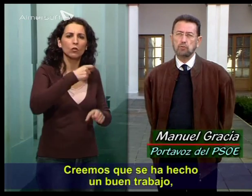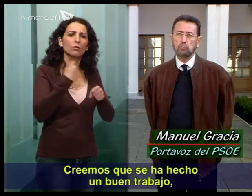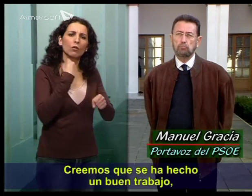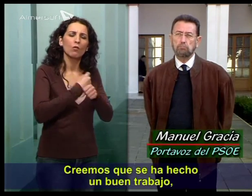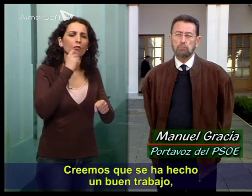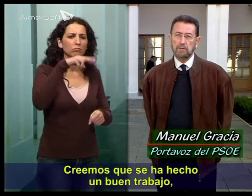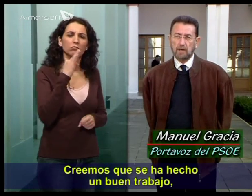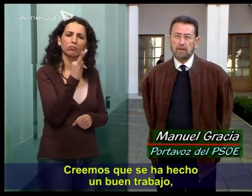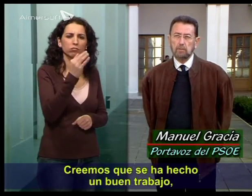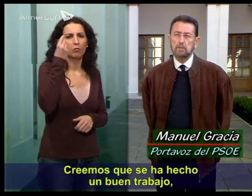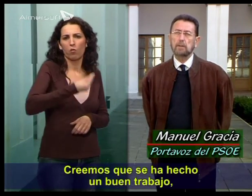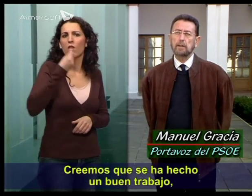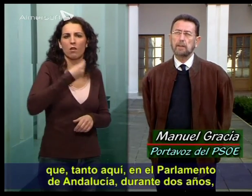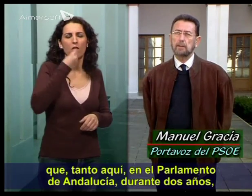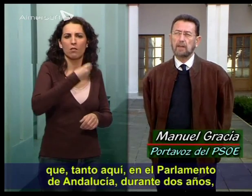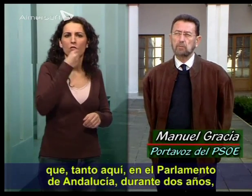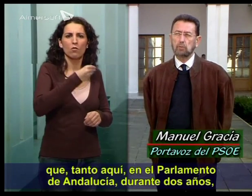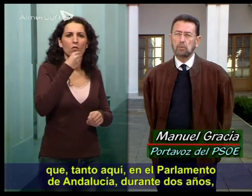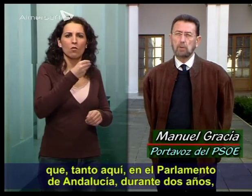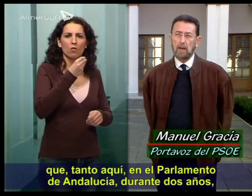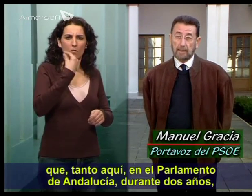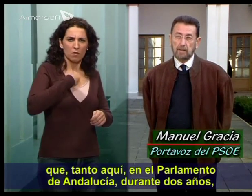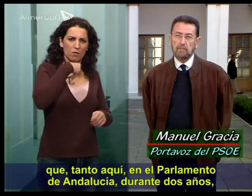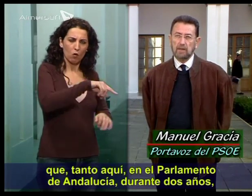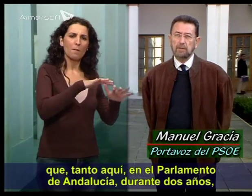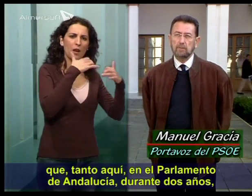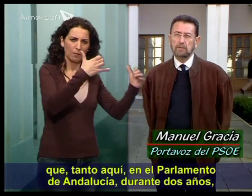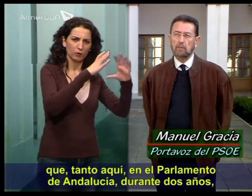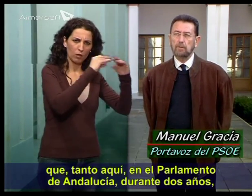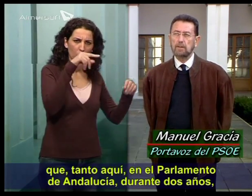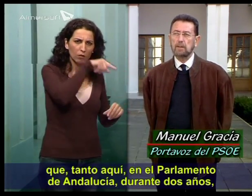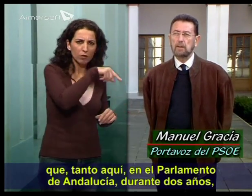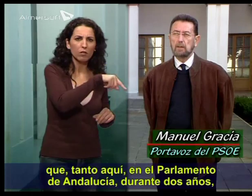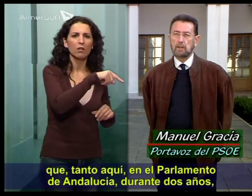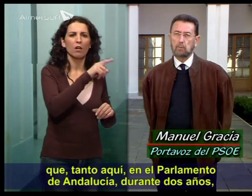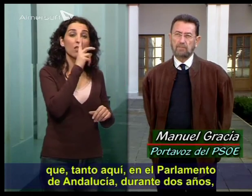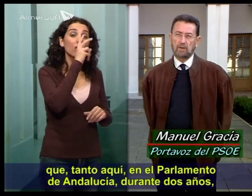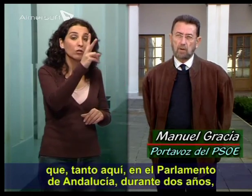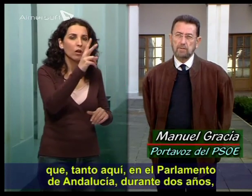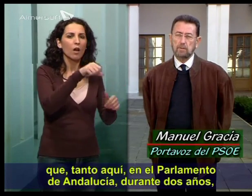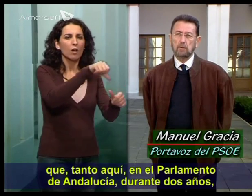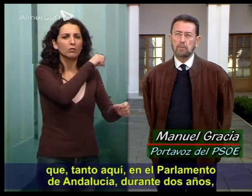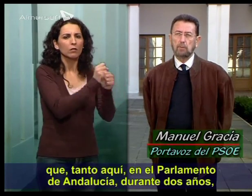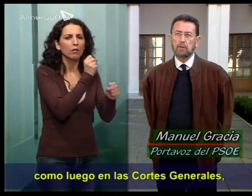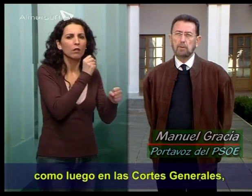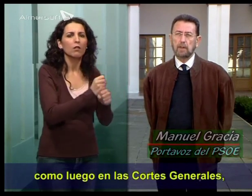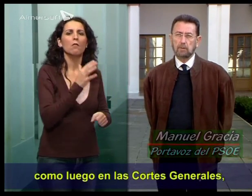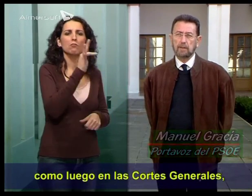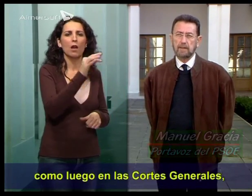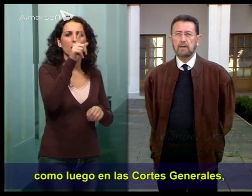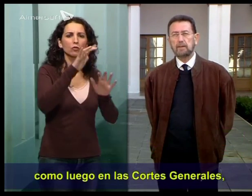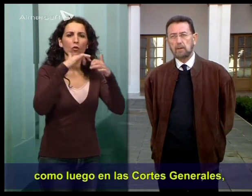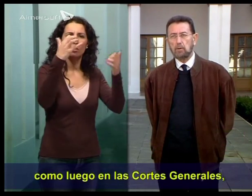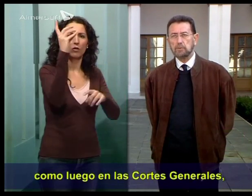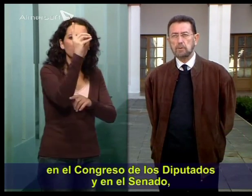ha hecho un buen trabajo, que tanto aquí en el Parlamento de Andalucía, durante 2 años, como luego en las